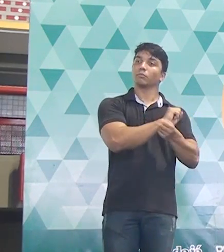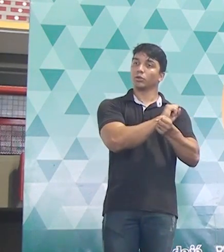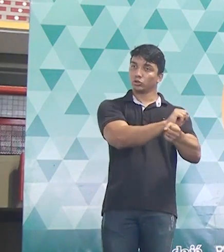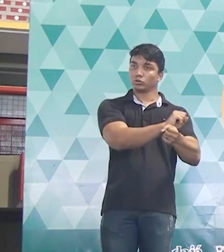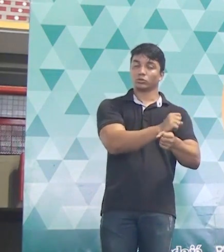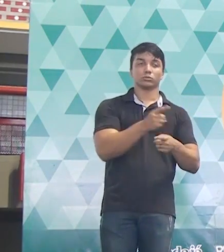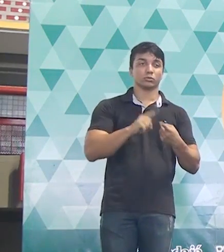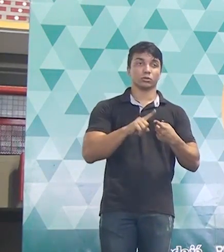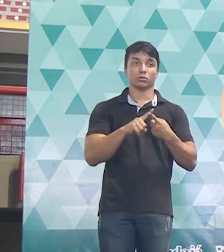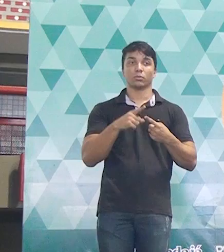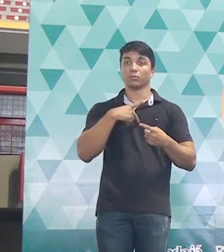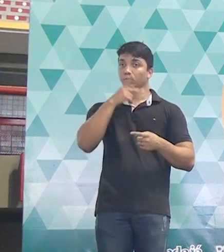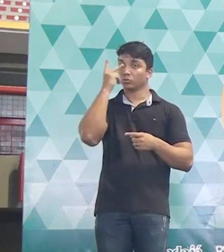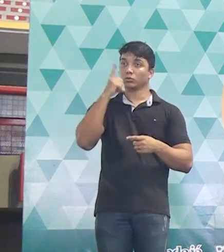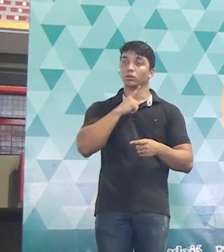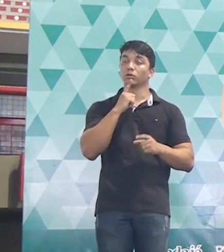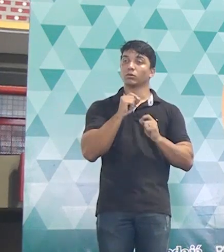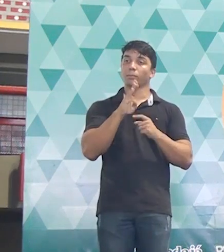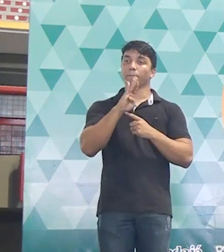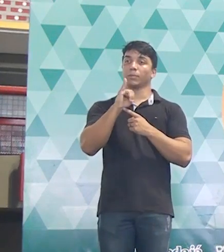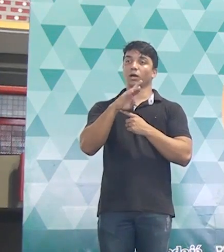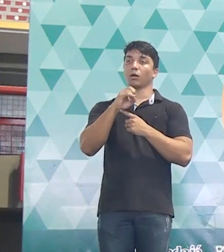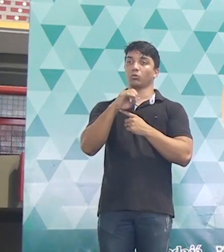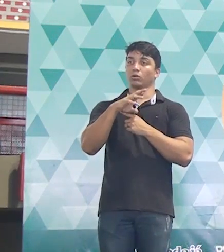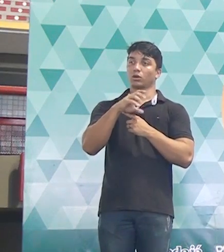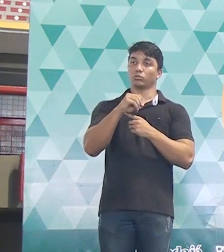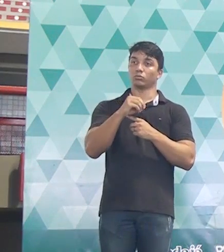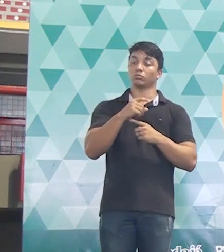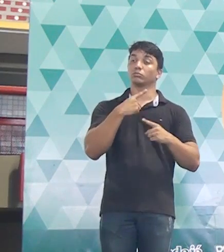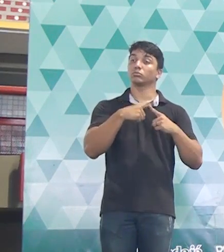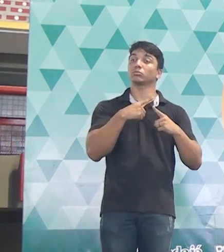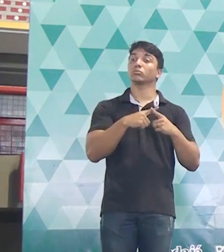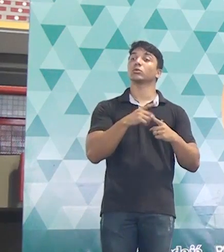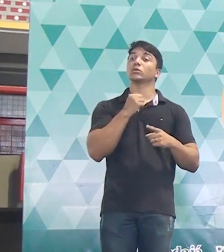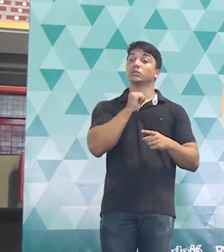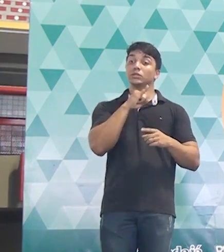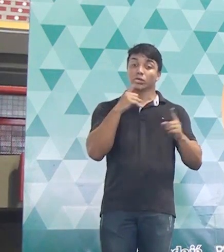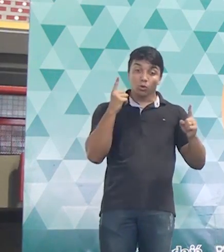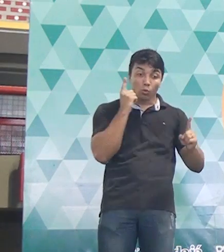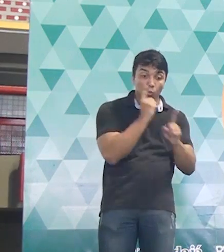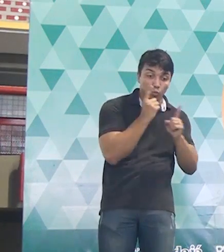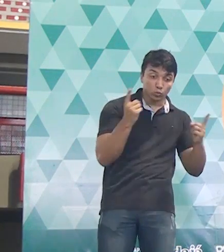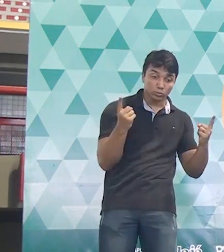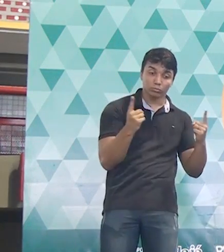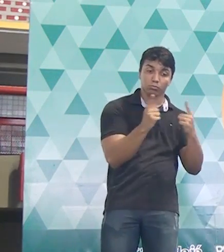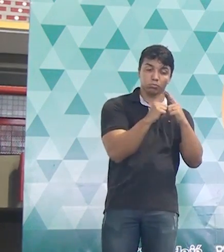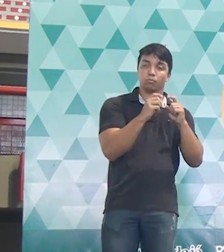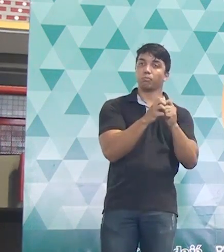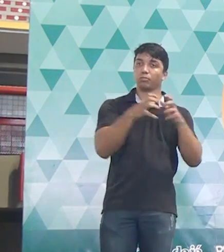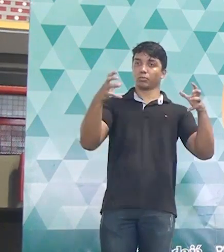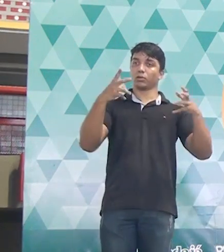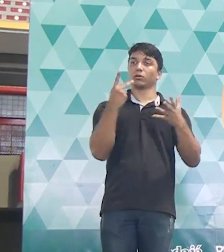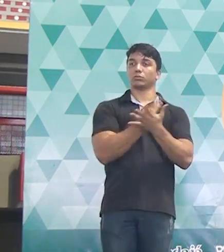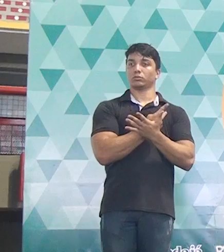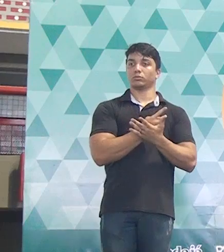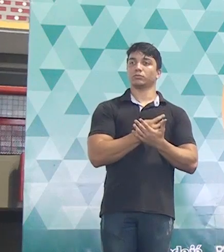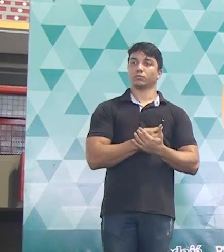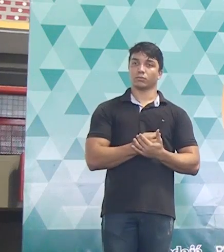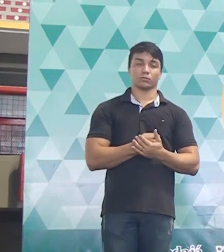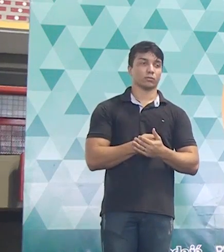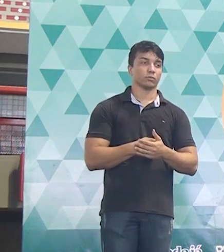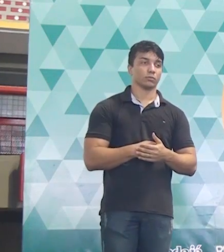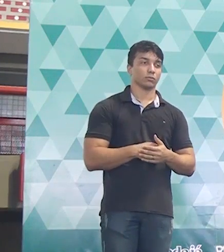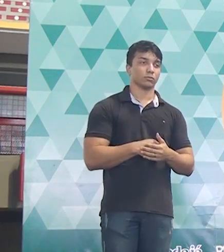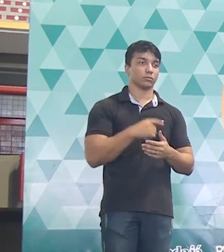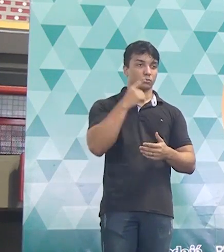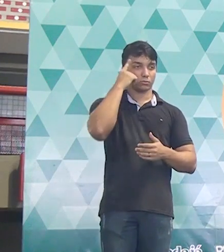vinagre e prendia quem portava bicarbonato de sódio, porque ela sabia que o encontro dessas duas substâncias era para produzir explosivo. E era